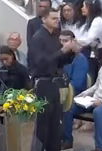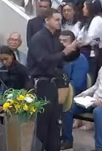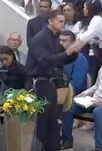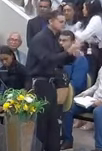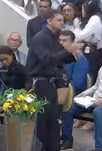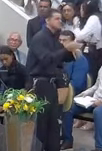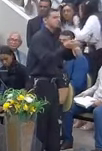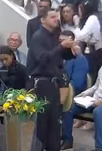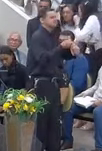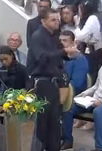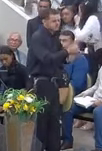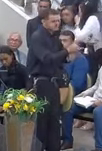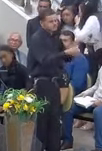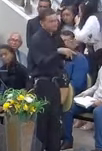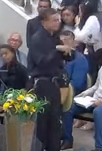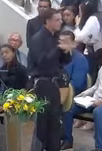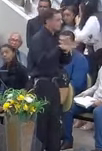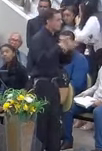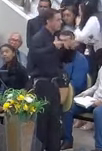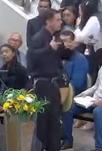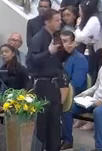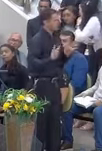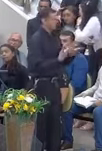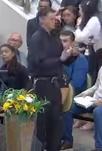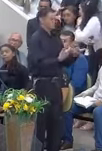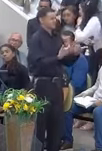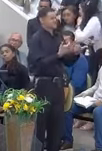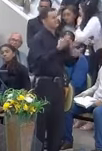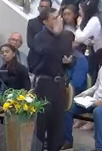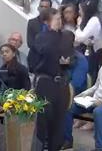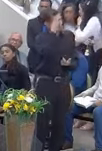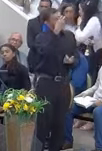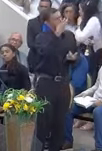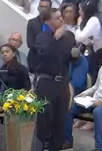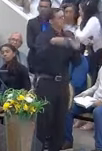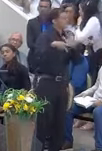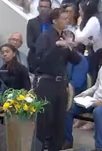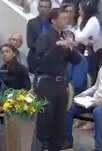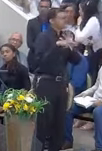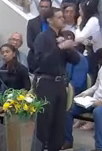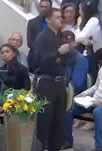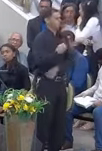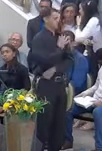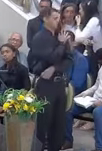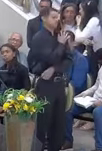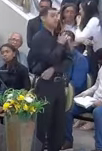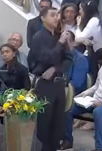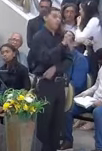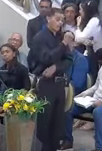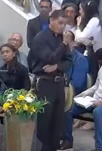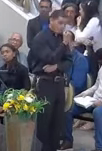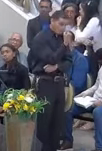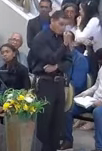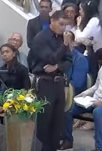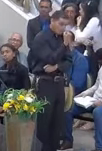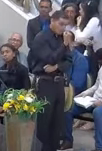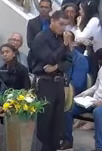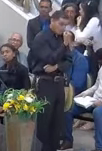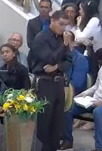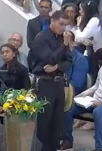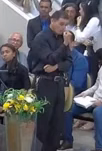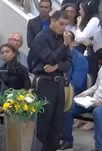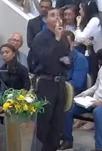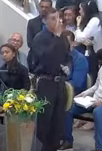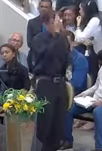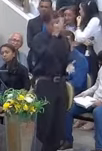de batalha, ele não foi com estratégia militar, ele foi apenas com uma arma, a arma da